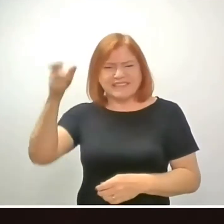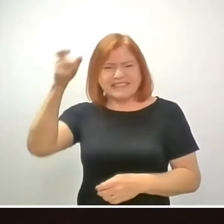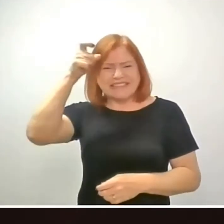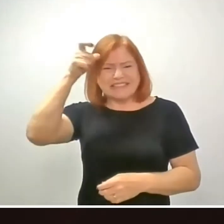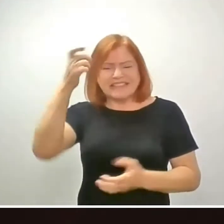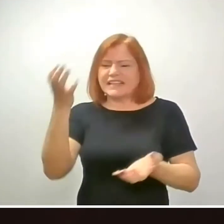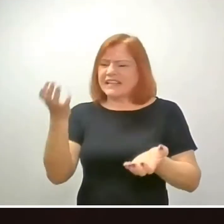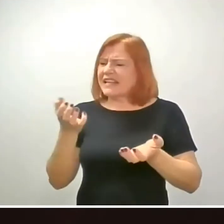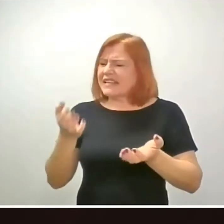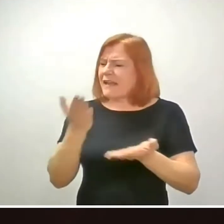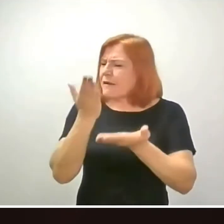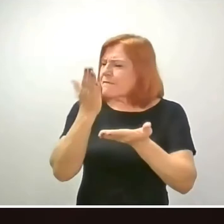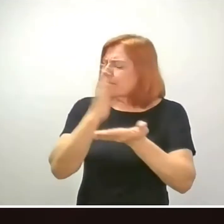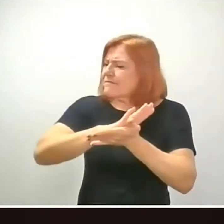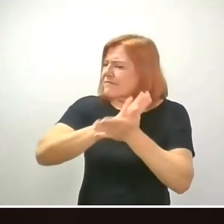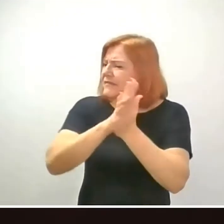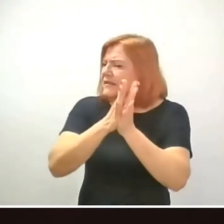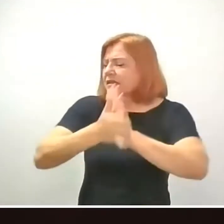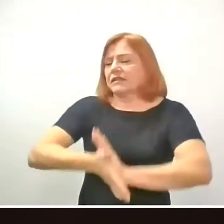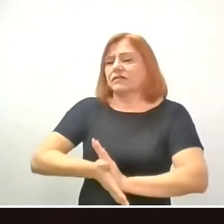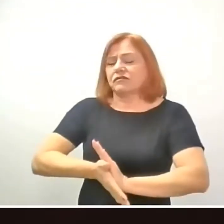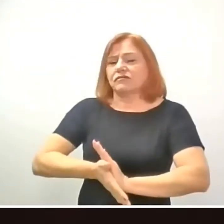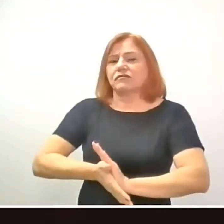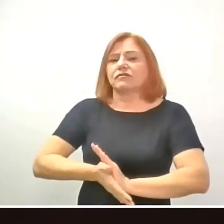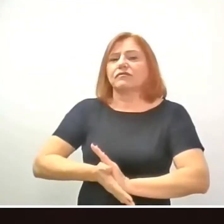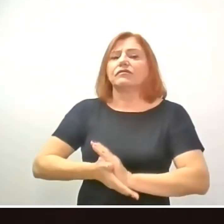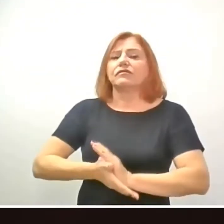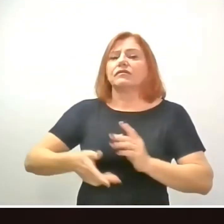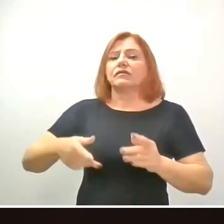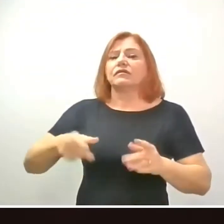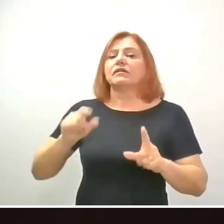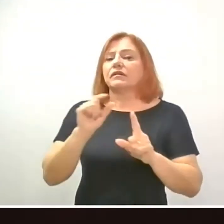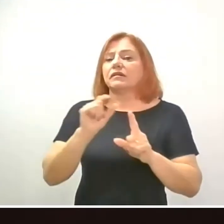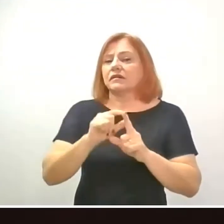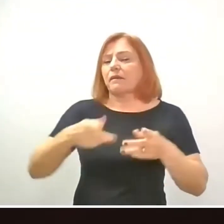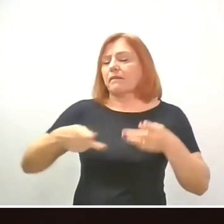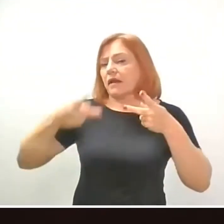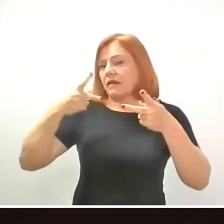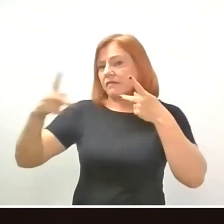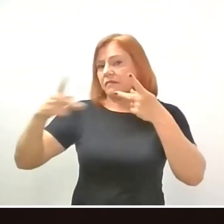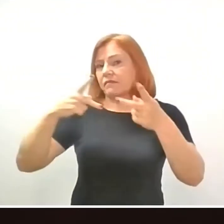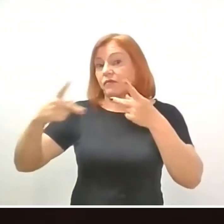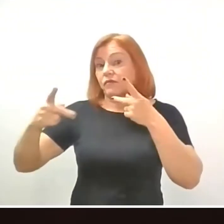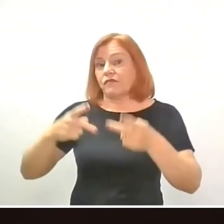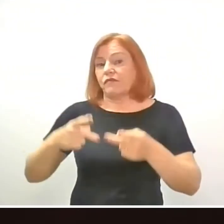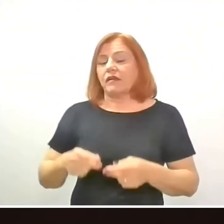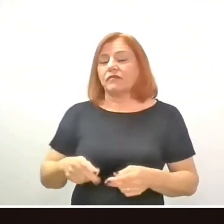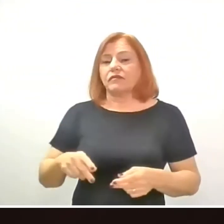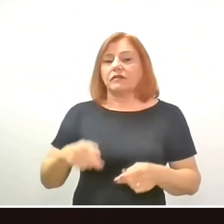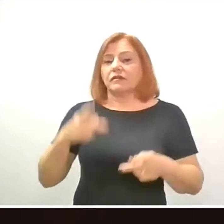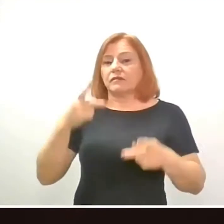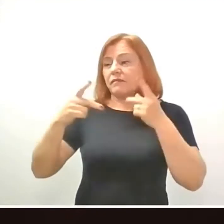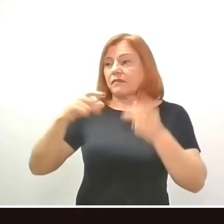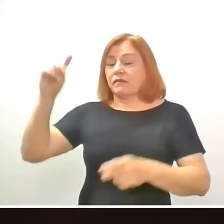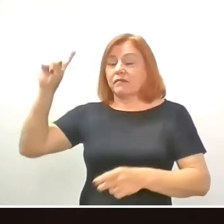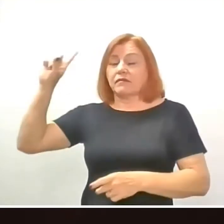com a palavra de Deus. E terminada a era dos apóstolos, no final do primeiro século, nós